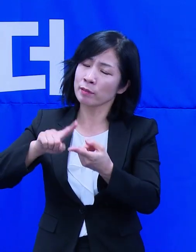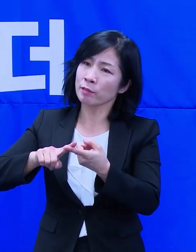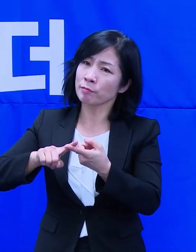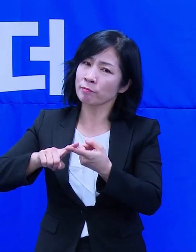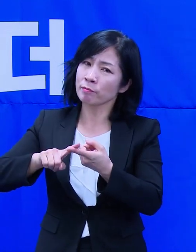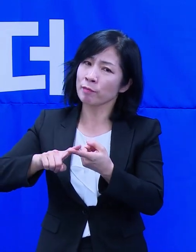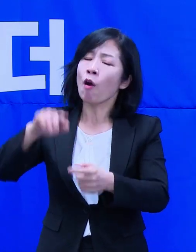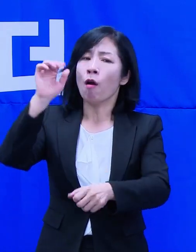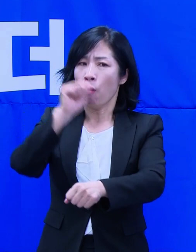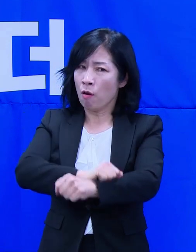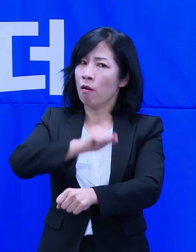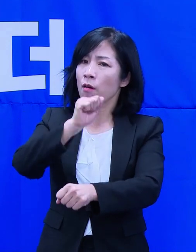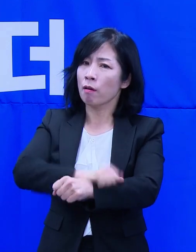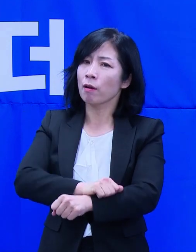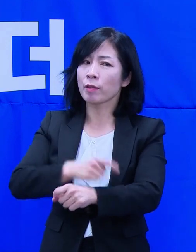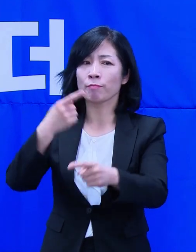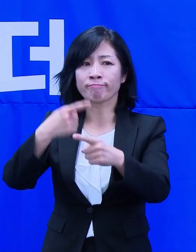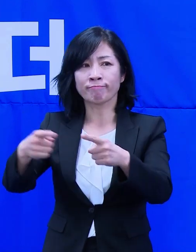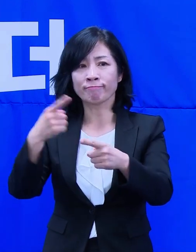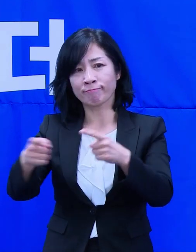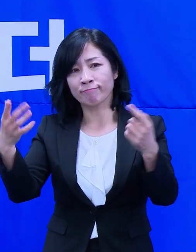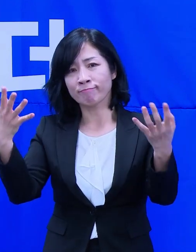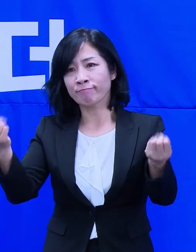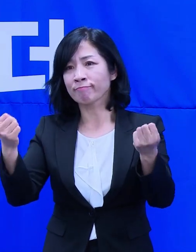정말 잘했다 이렇게 말씀을 주십니다.